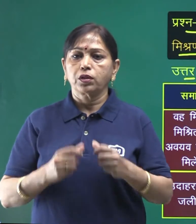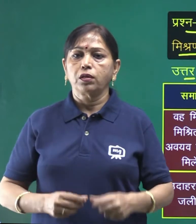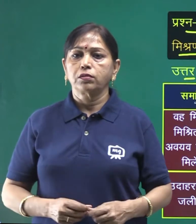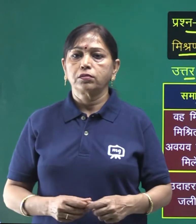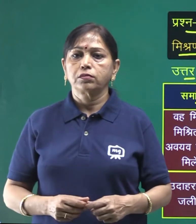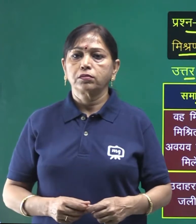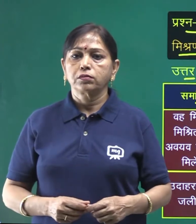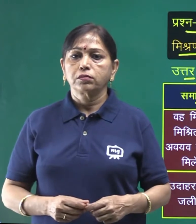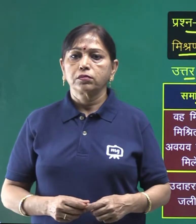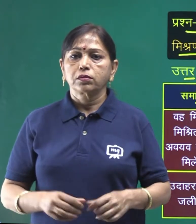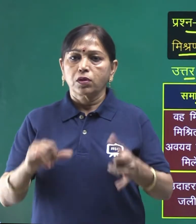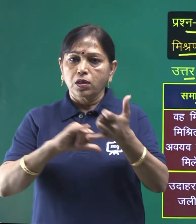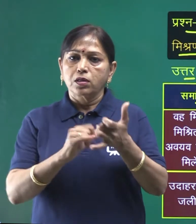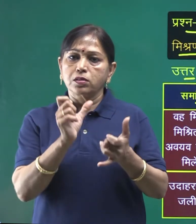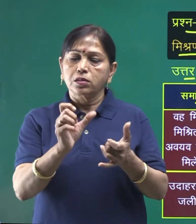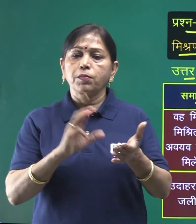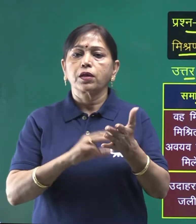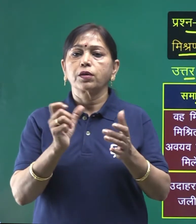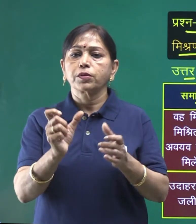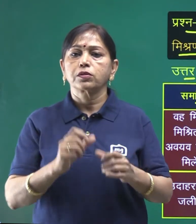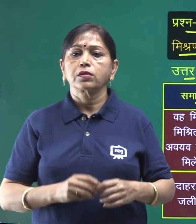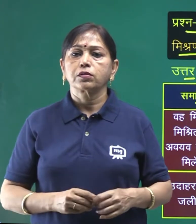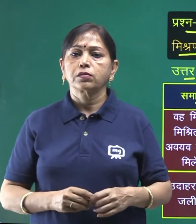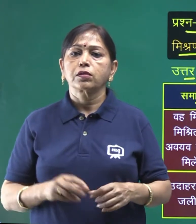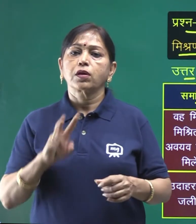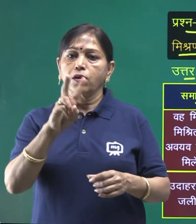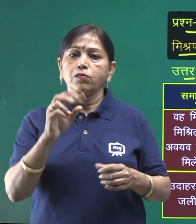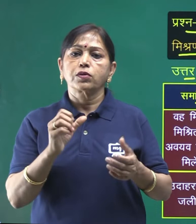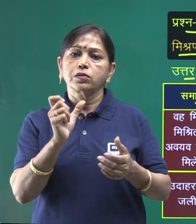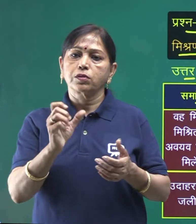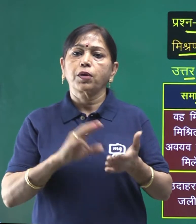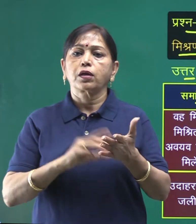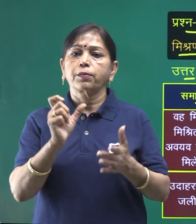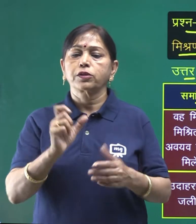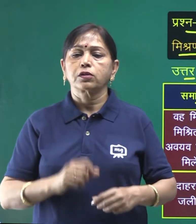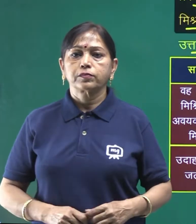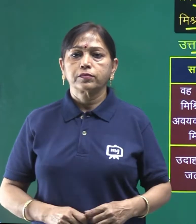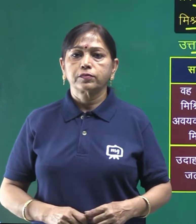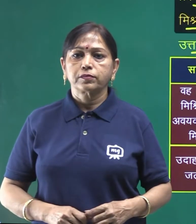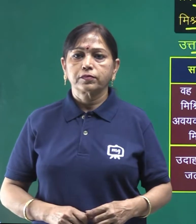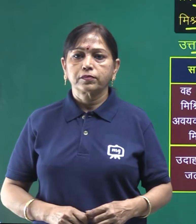उत्तर, सममांगी मिश्रण, विषमांगी मिश्रण।